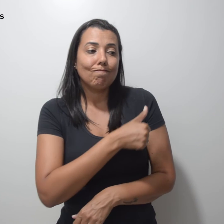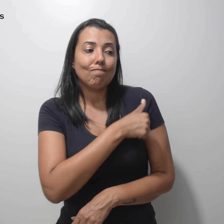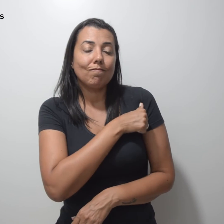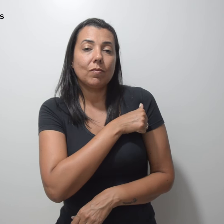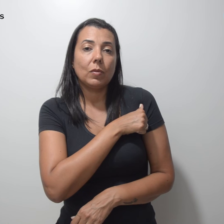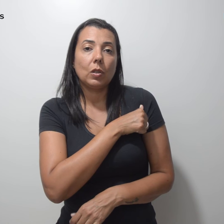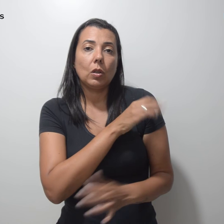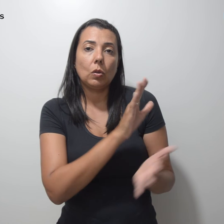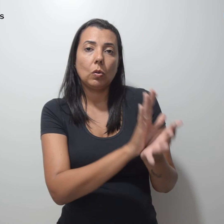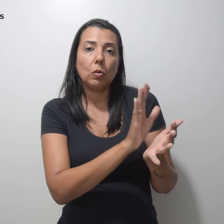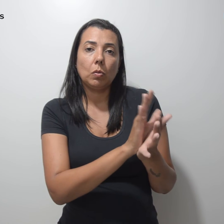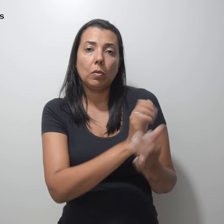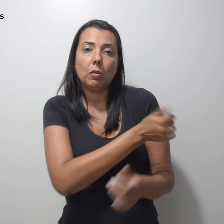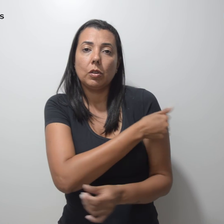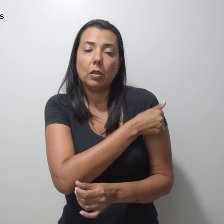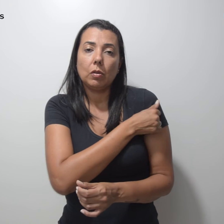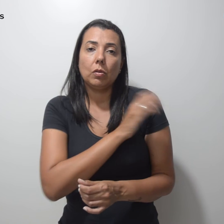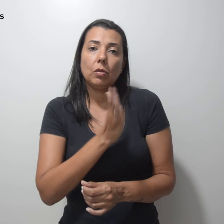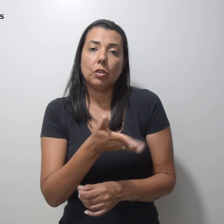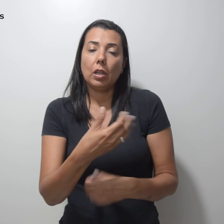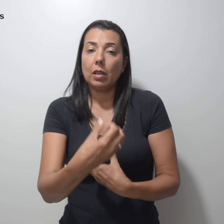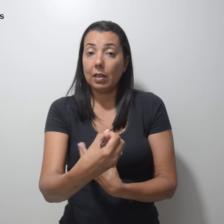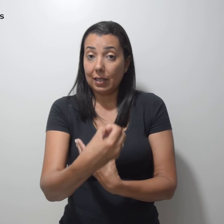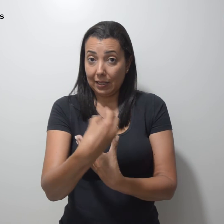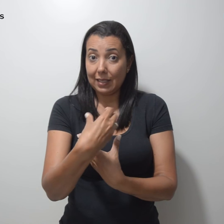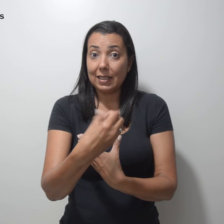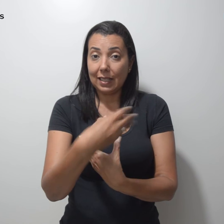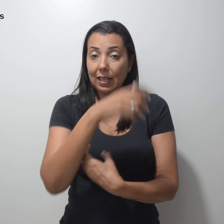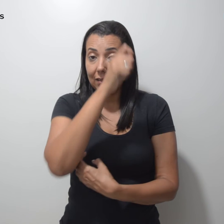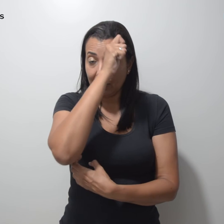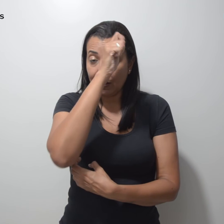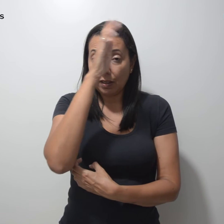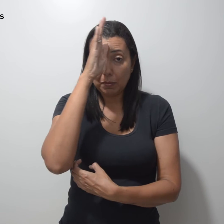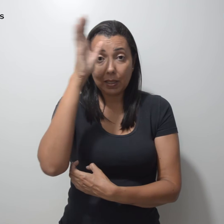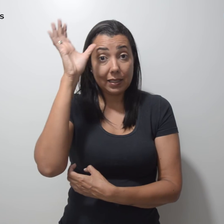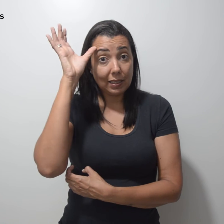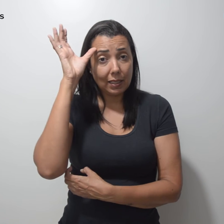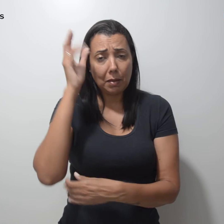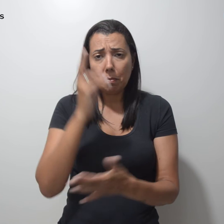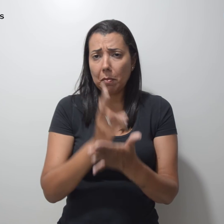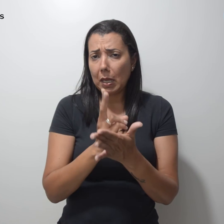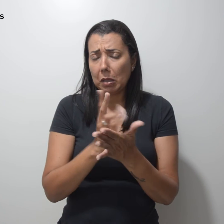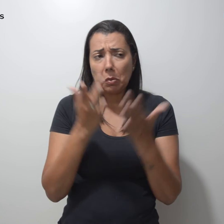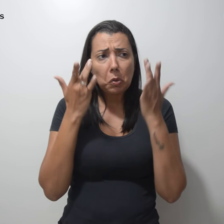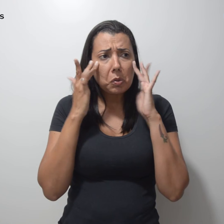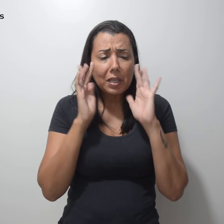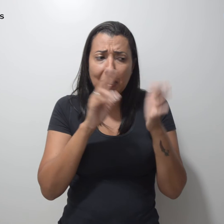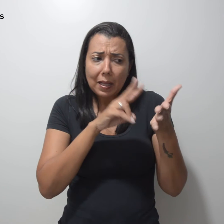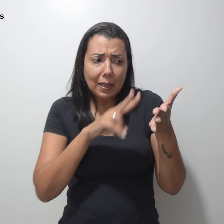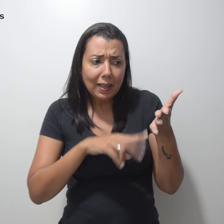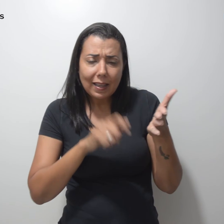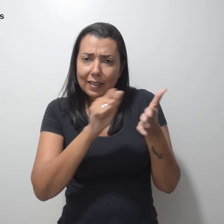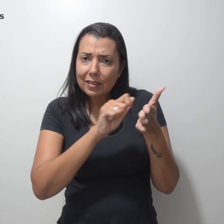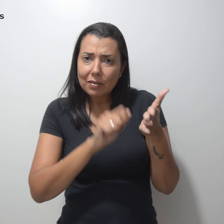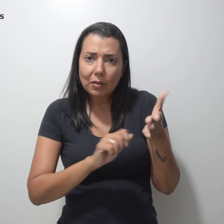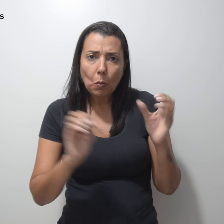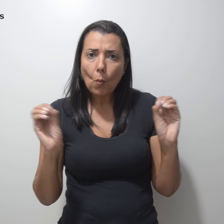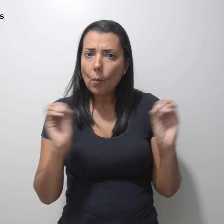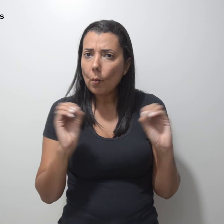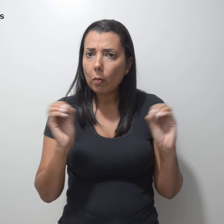de estudantes já alfabetizados, embora eu não soubesse nem ler nem escrever. A minha